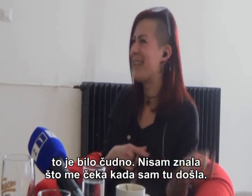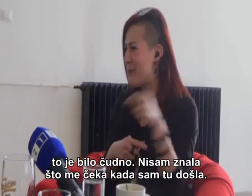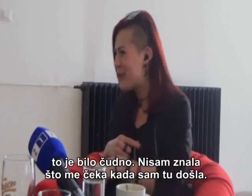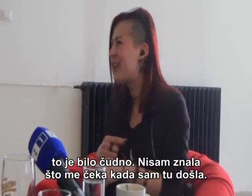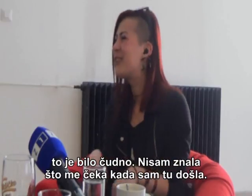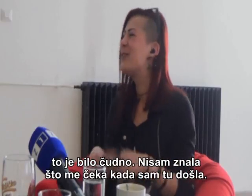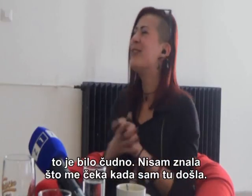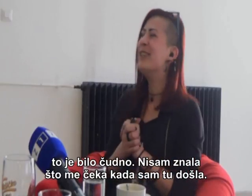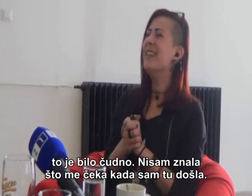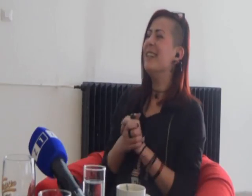sam došla tu.